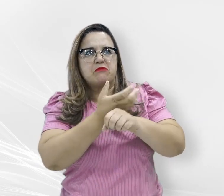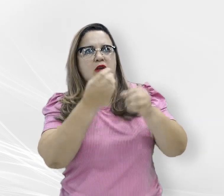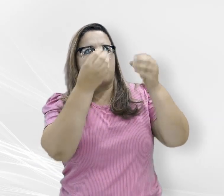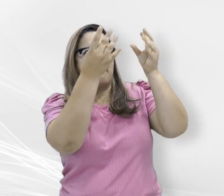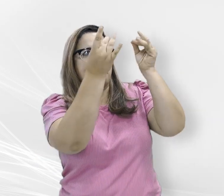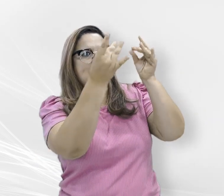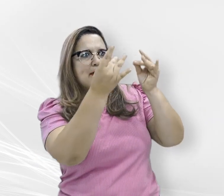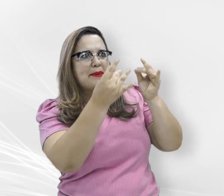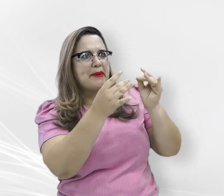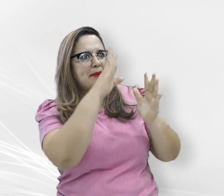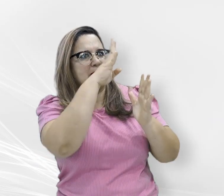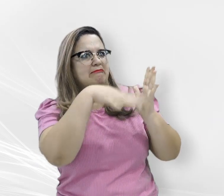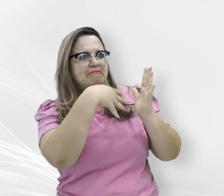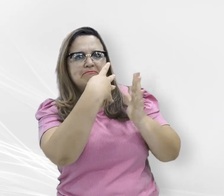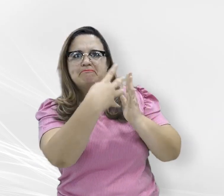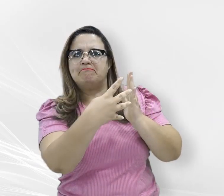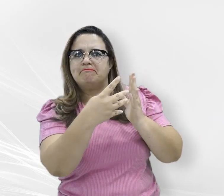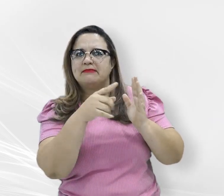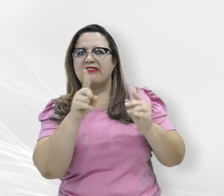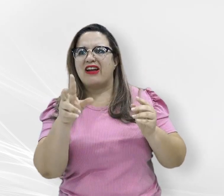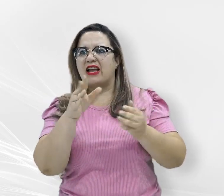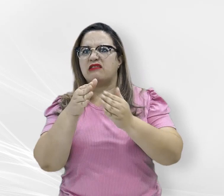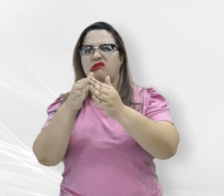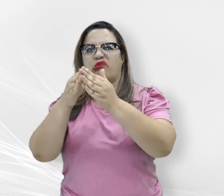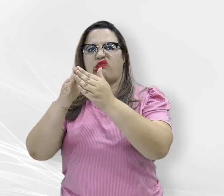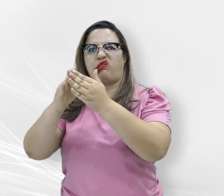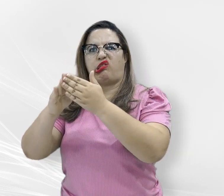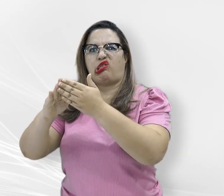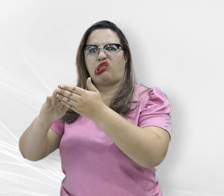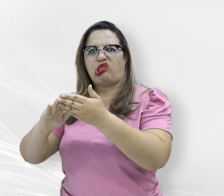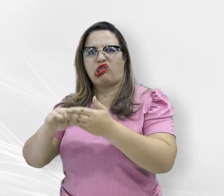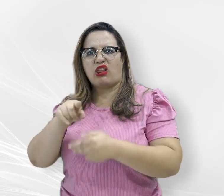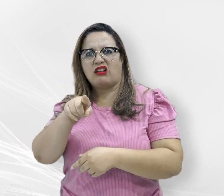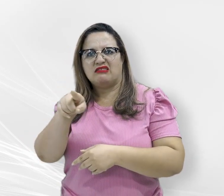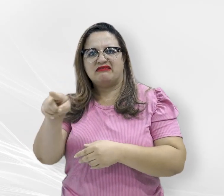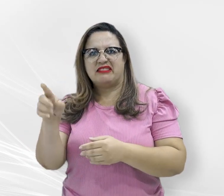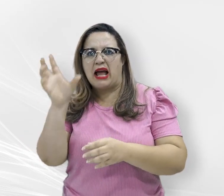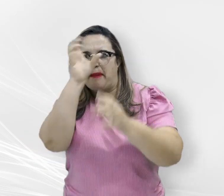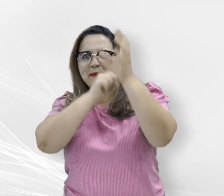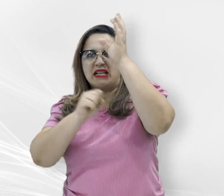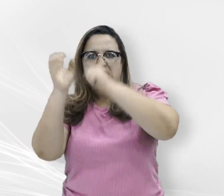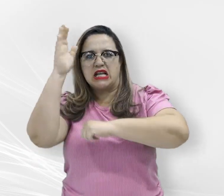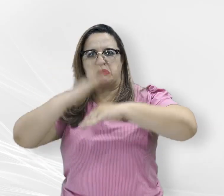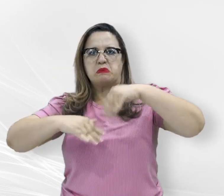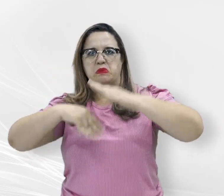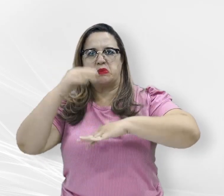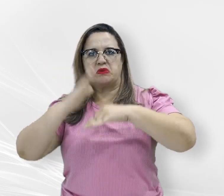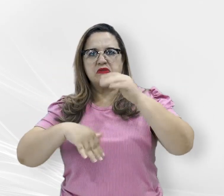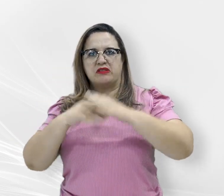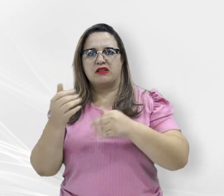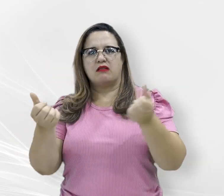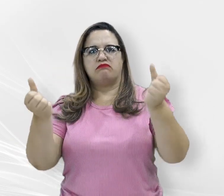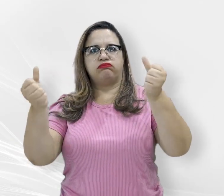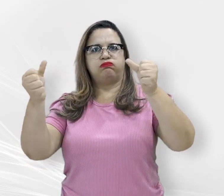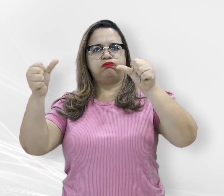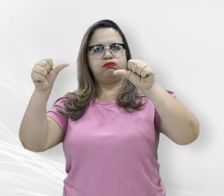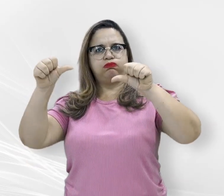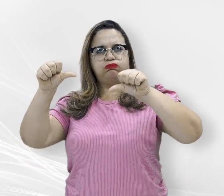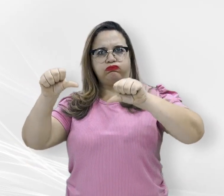para tal finalidade, o que trará prejuízos à qualificação e à aprendizagem profissional ministradas com excelência por essas